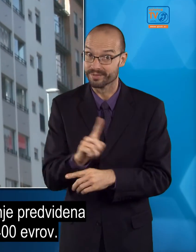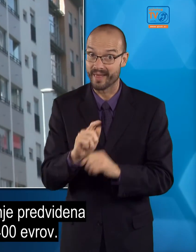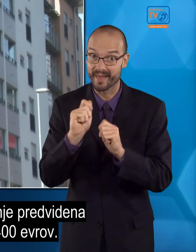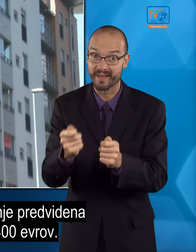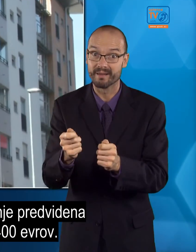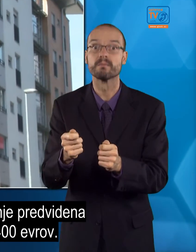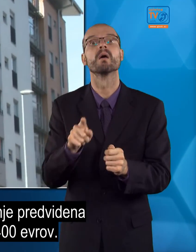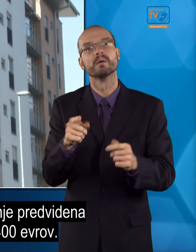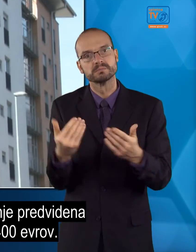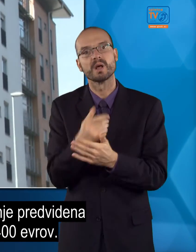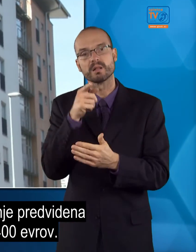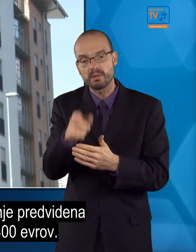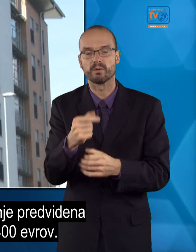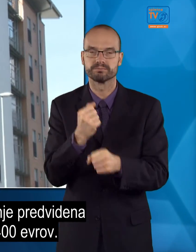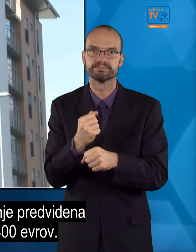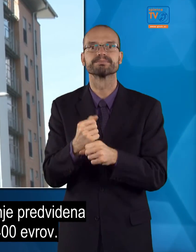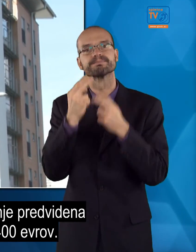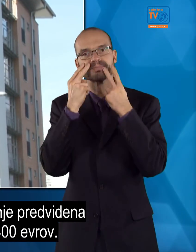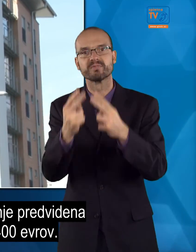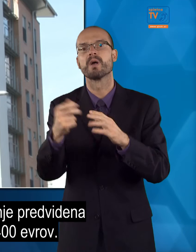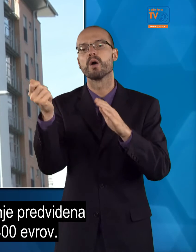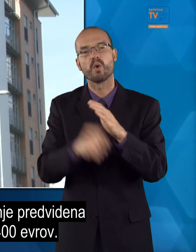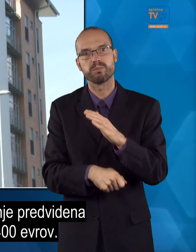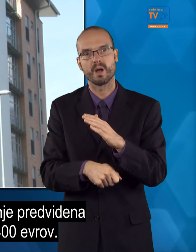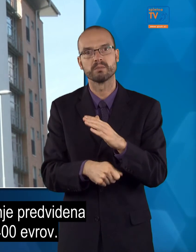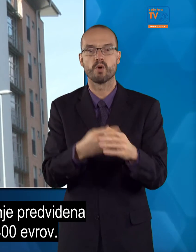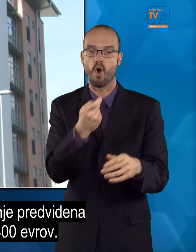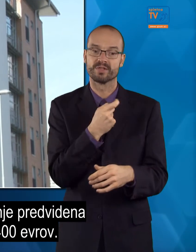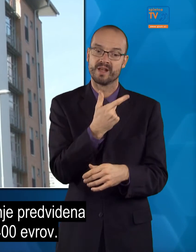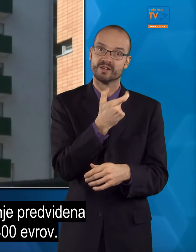ravnanje predvidena globa od 250 do 400 evrov.